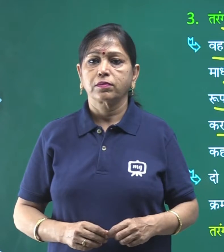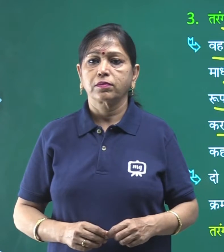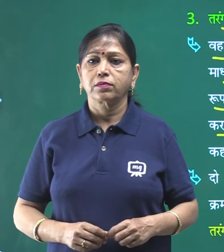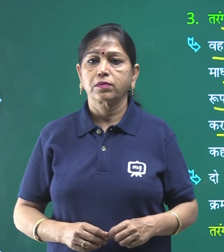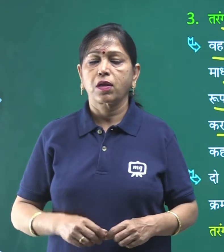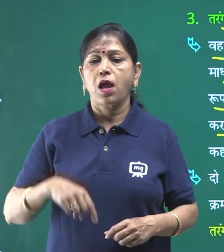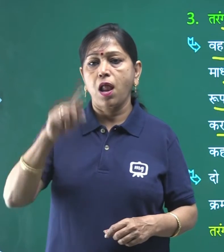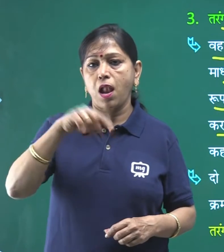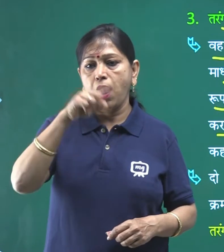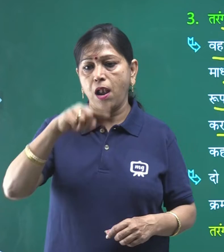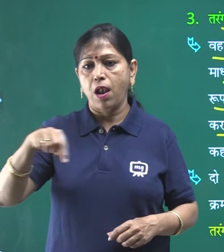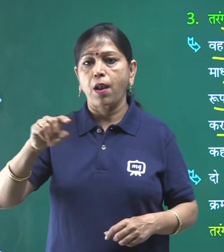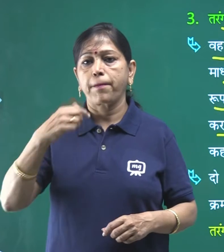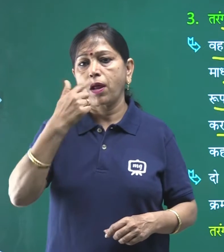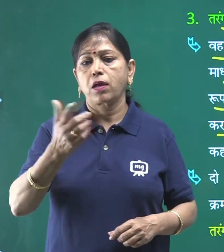लैम्ब्डा कहलाती है।